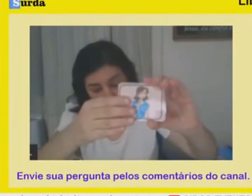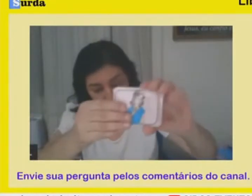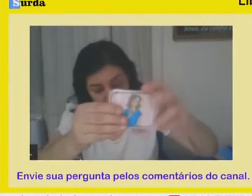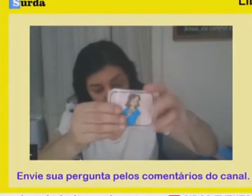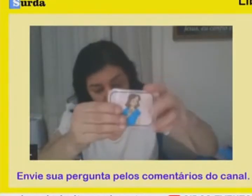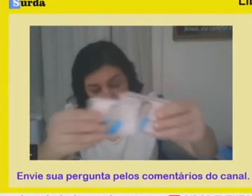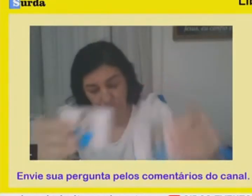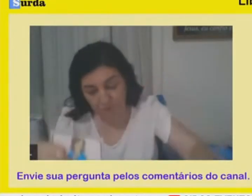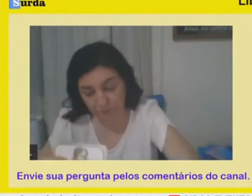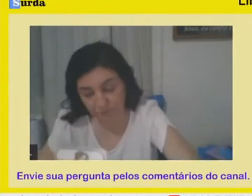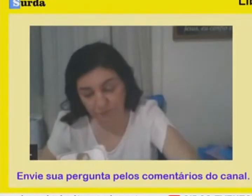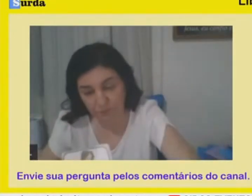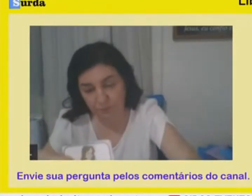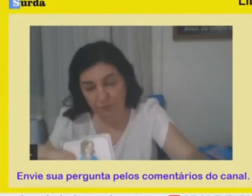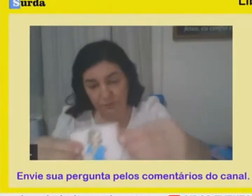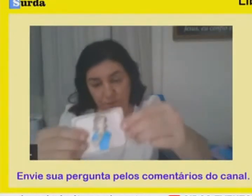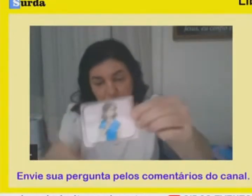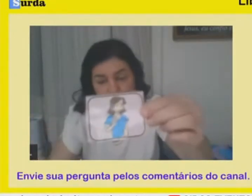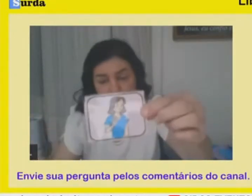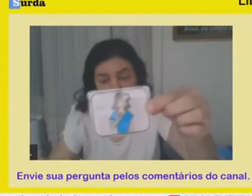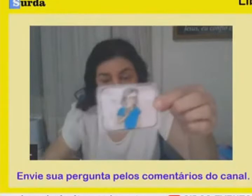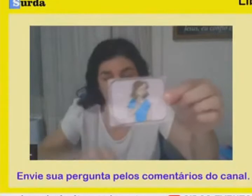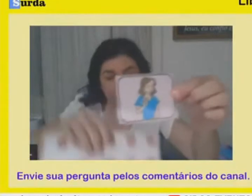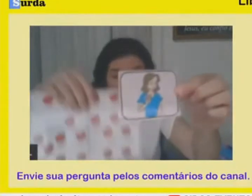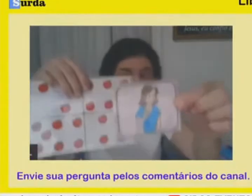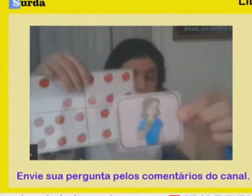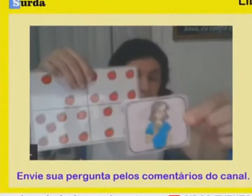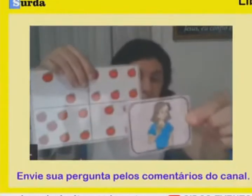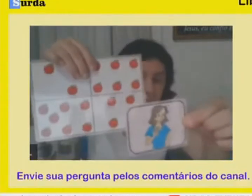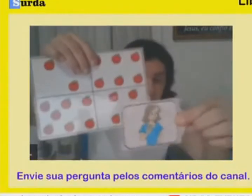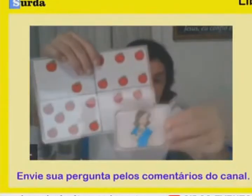4? Aí pega a plaquinha